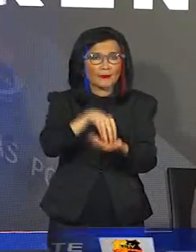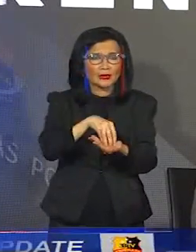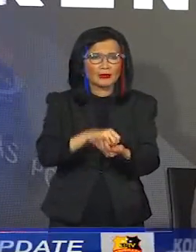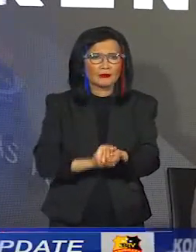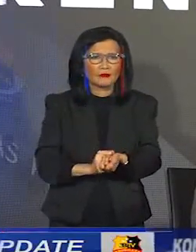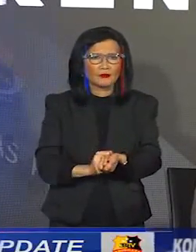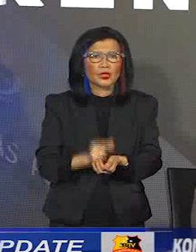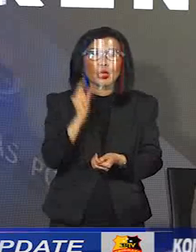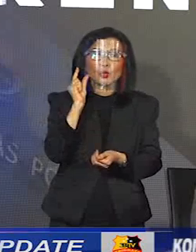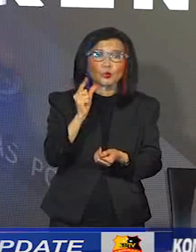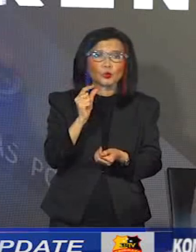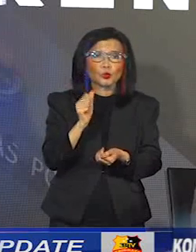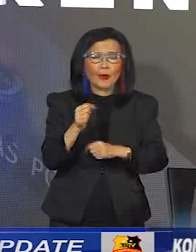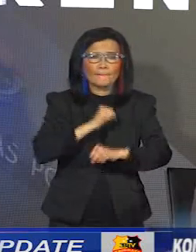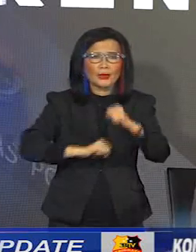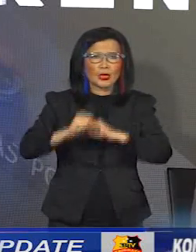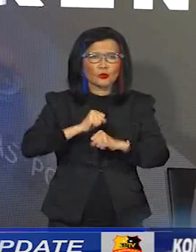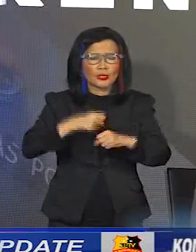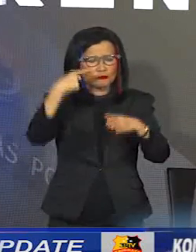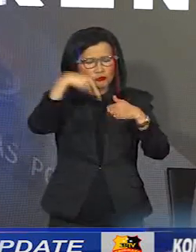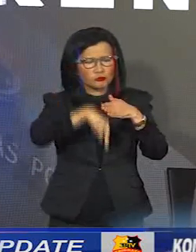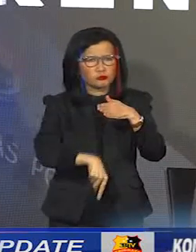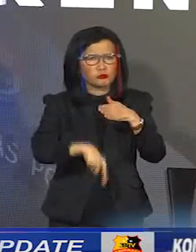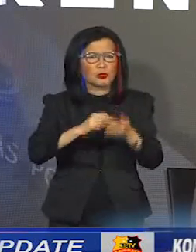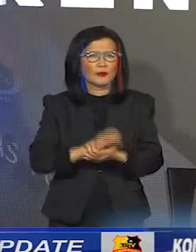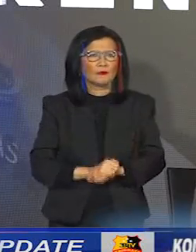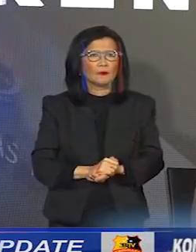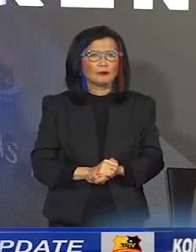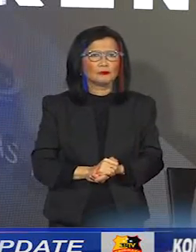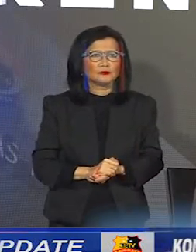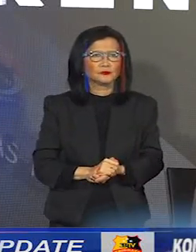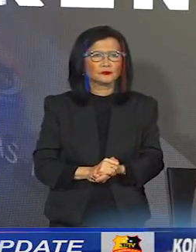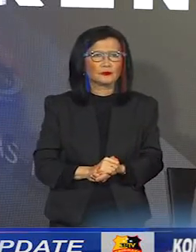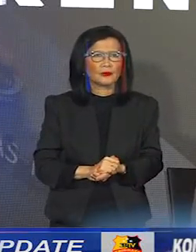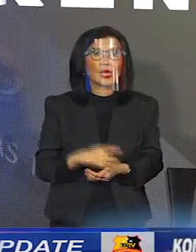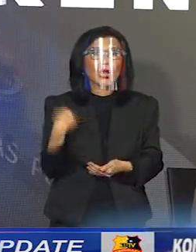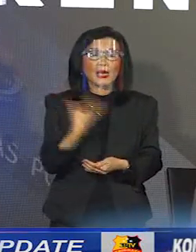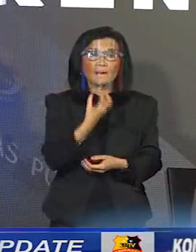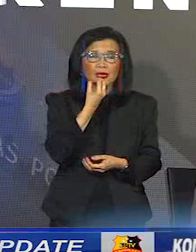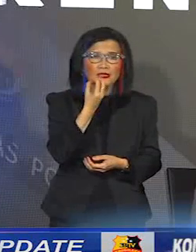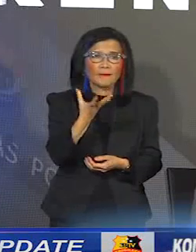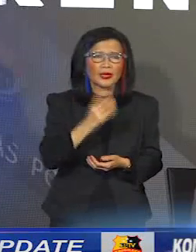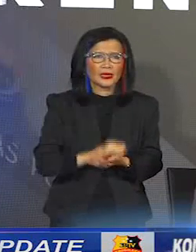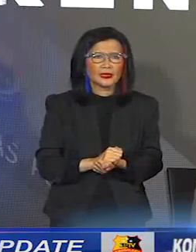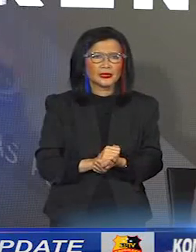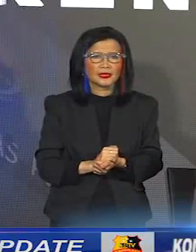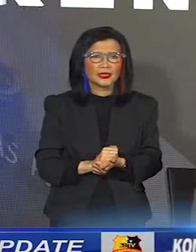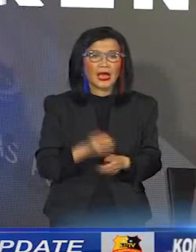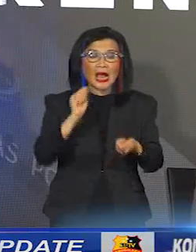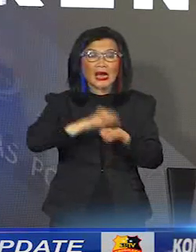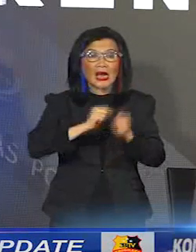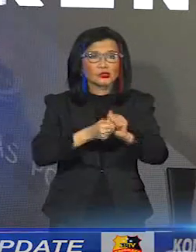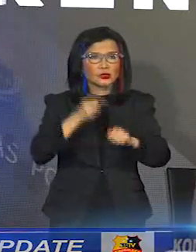TKP tentunya untuk melakukan pendalaman. Kami sampaikan juga